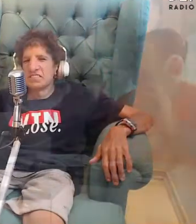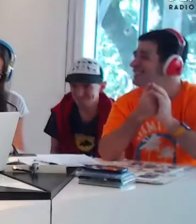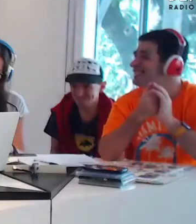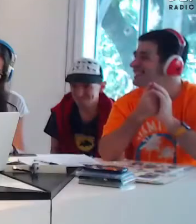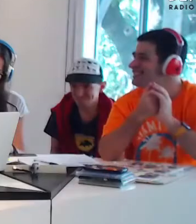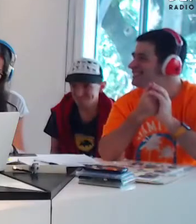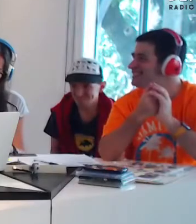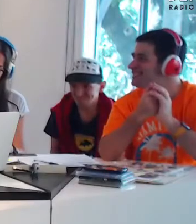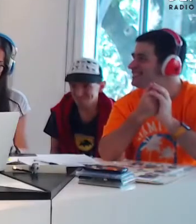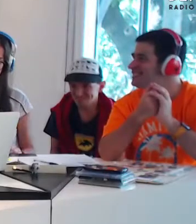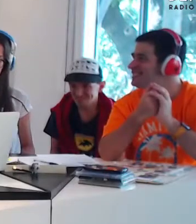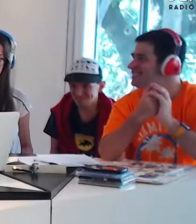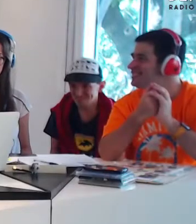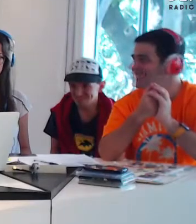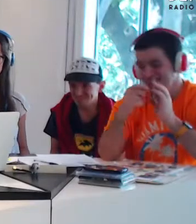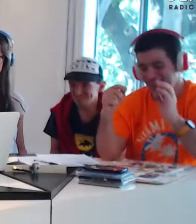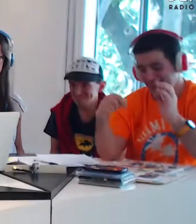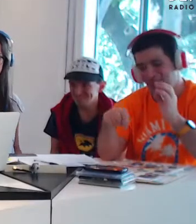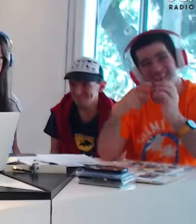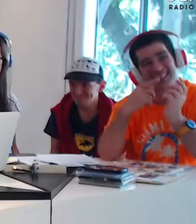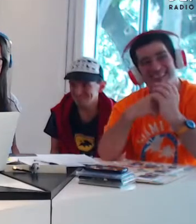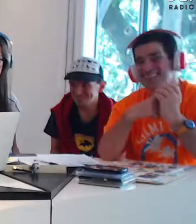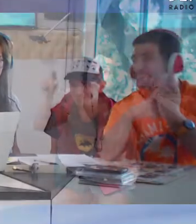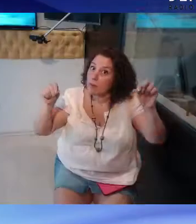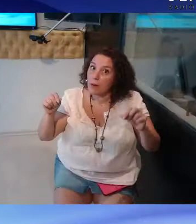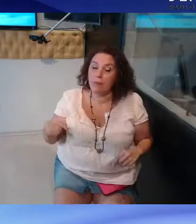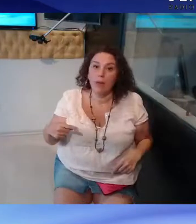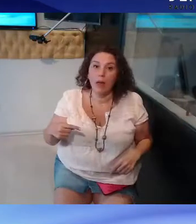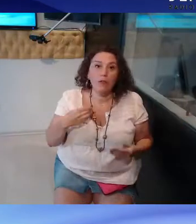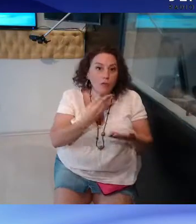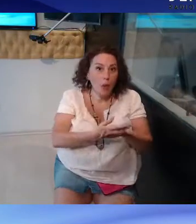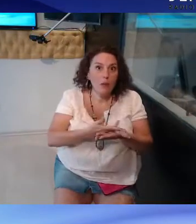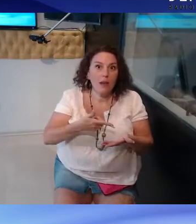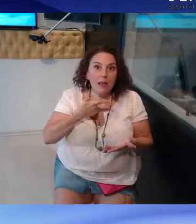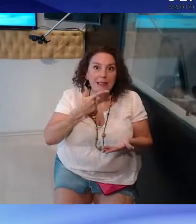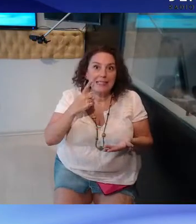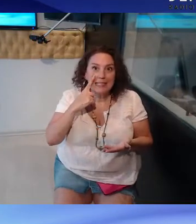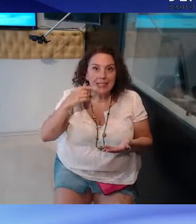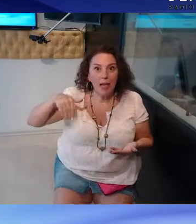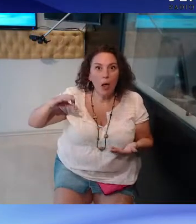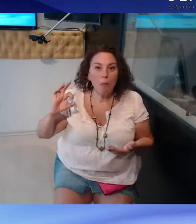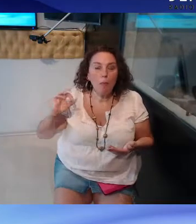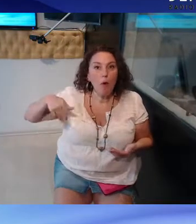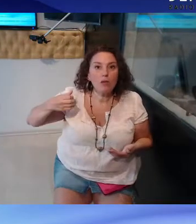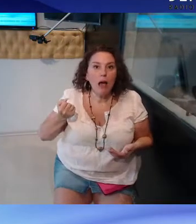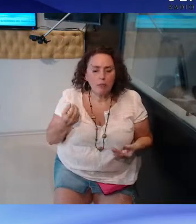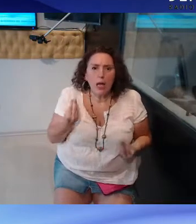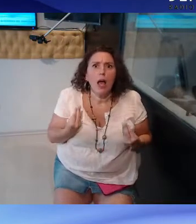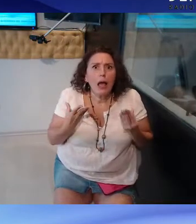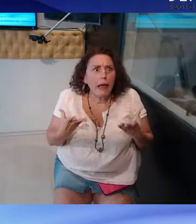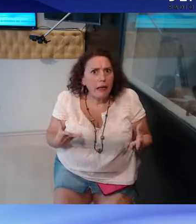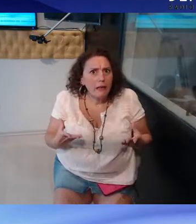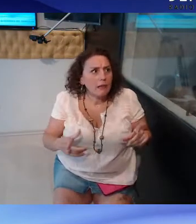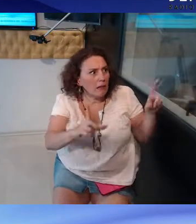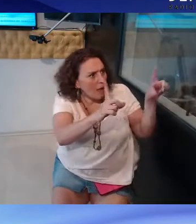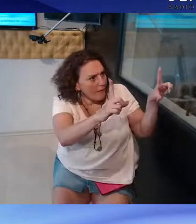Marce, ¿de qué vamos a hablar? De Simona. ¿De qué? De Simona. Simona, a ver, creo que hay un